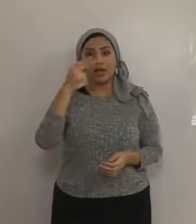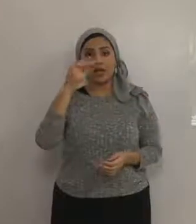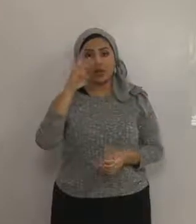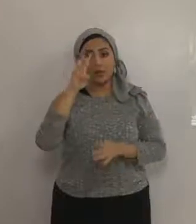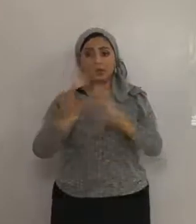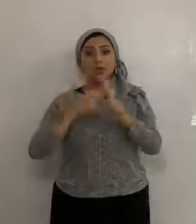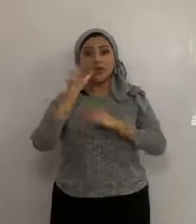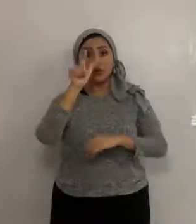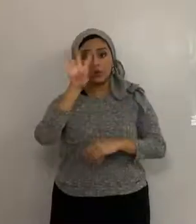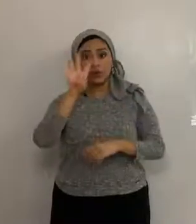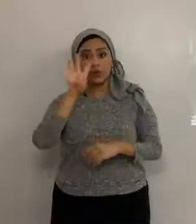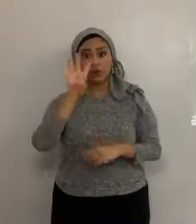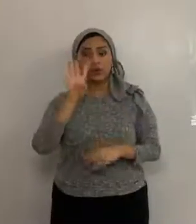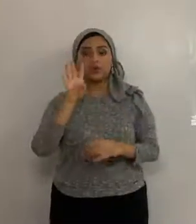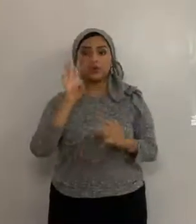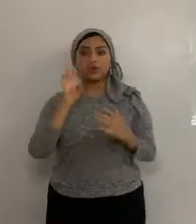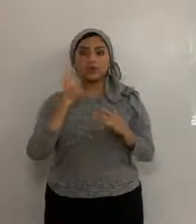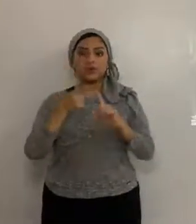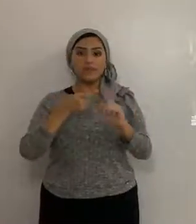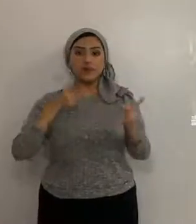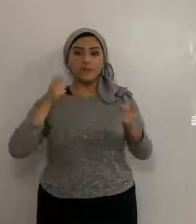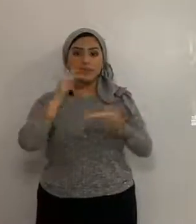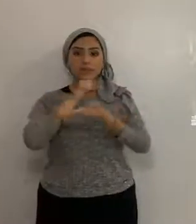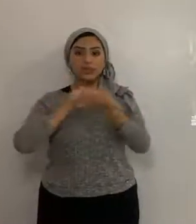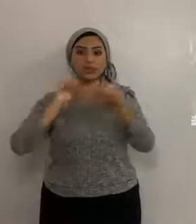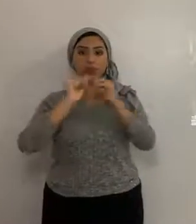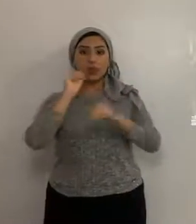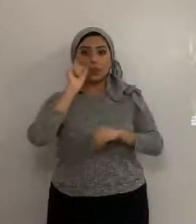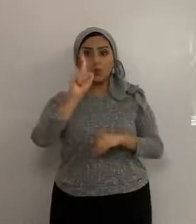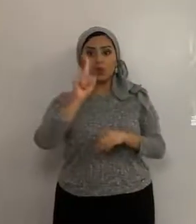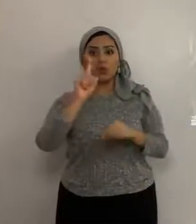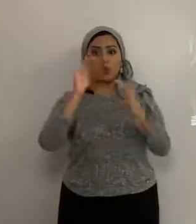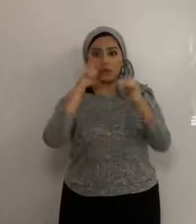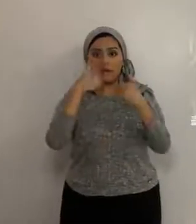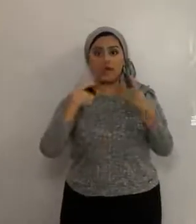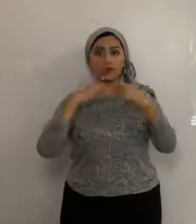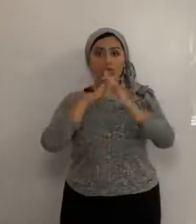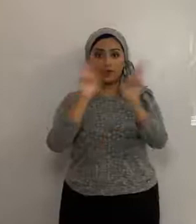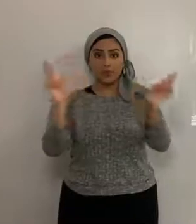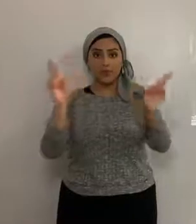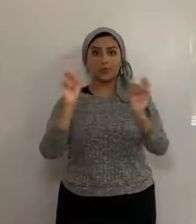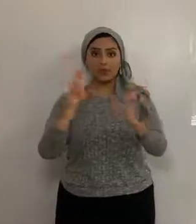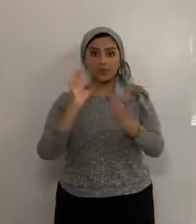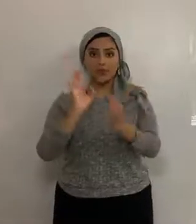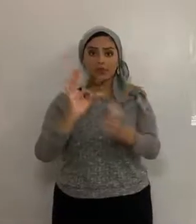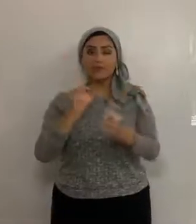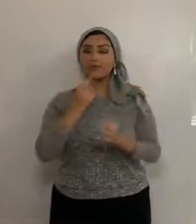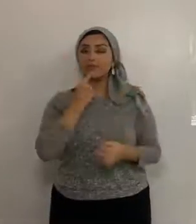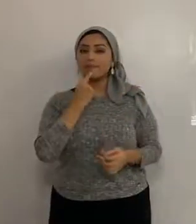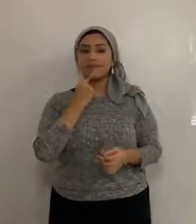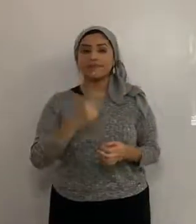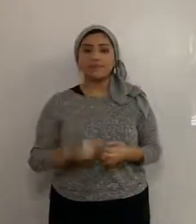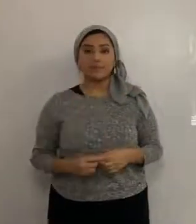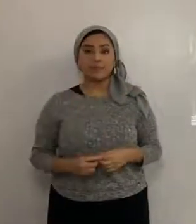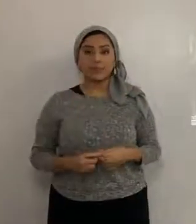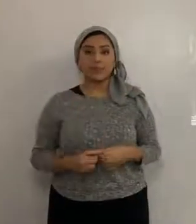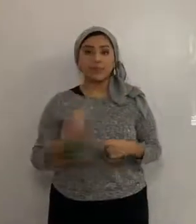a ver desde el verso 1. Espero que lo tengan ya perfecto. Dice así: cuando Yahshua salió